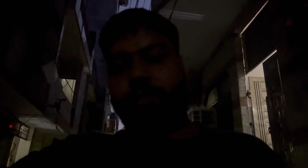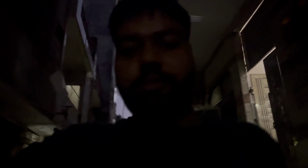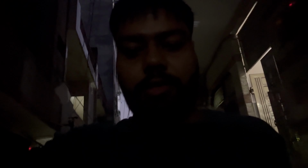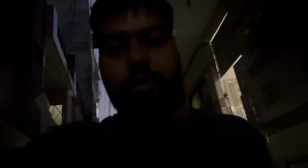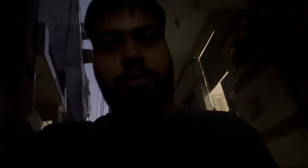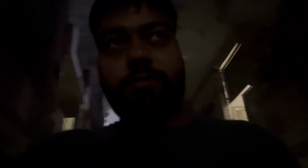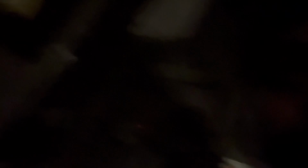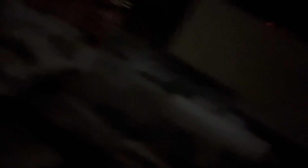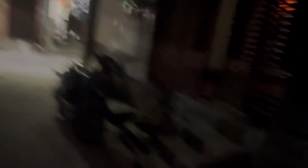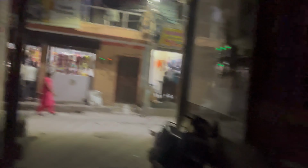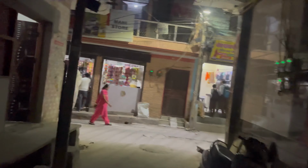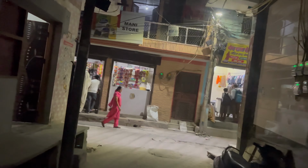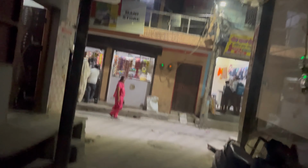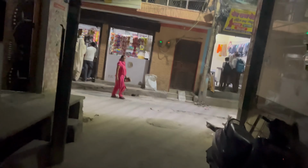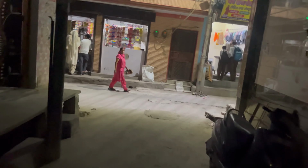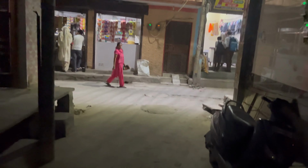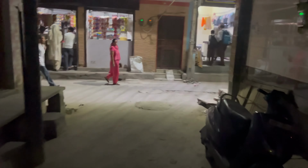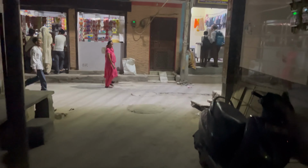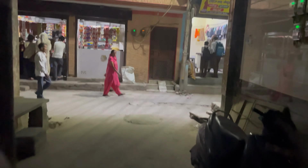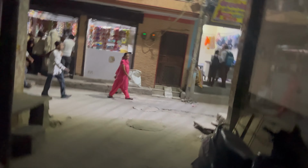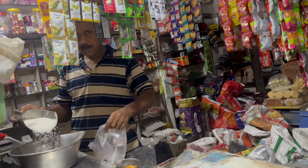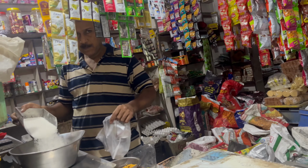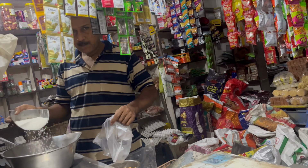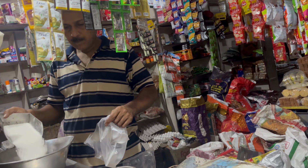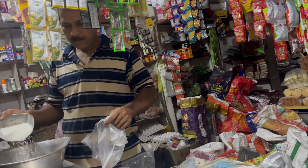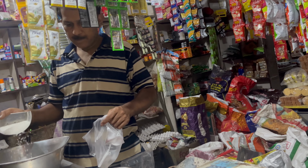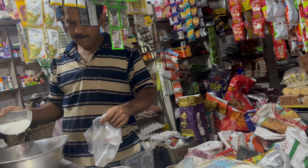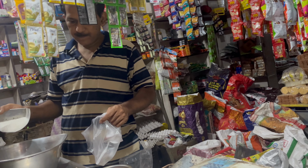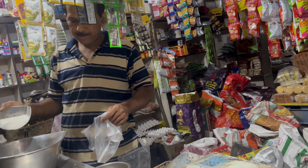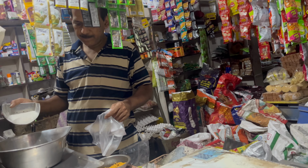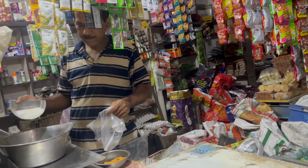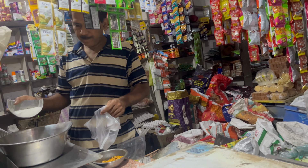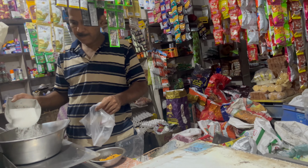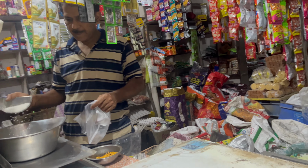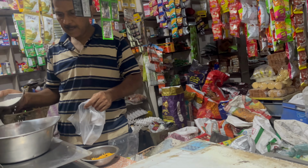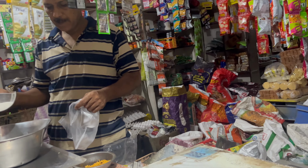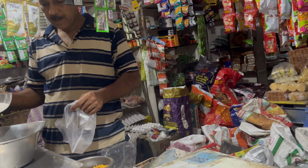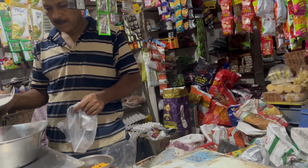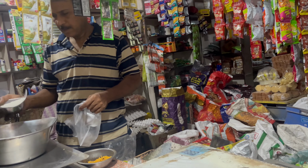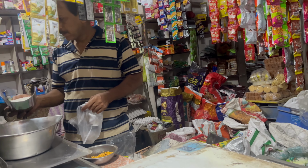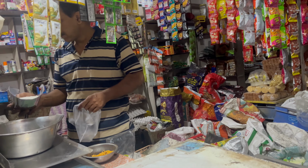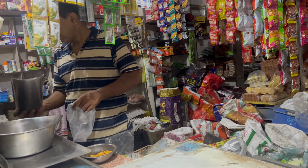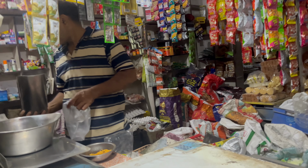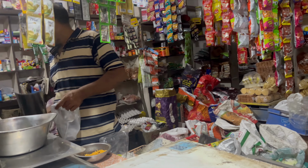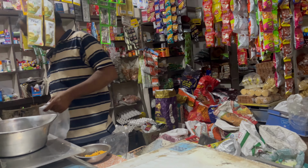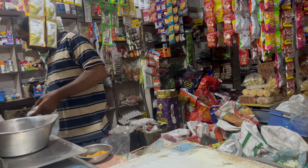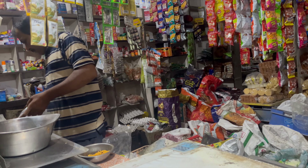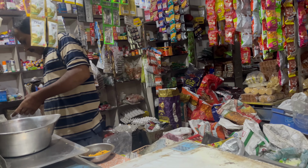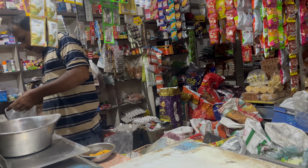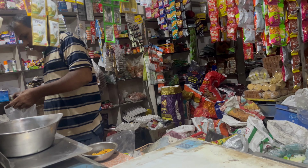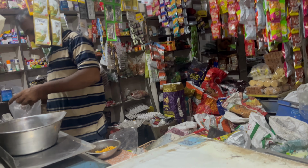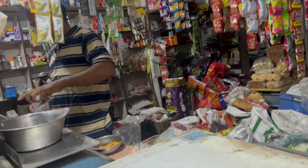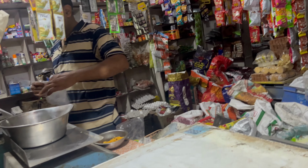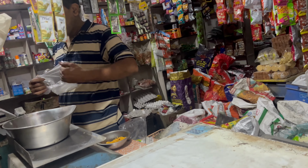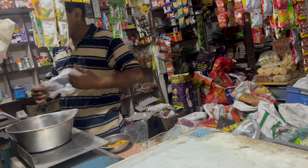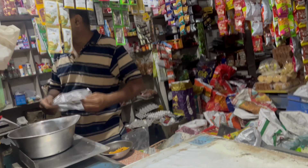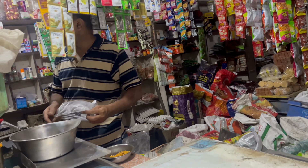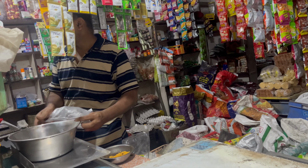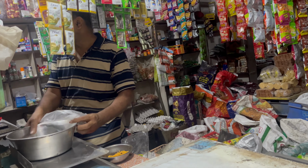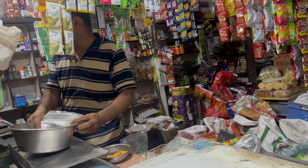चलते हैं, दूध ले आते हैं दुकान से। अंकल हैं हमारे, अदन वो दे दो दूध 1 किलो। हाँ